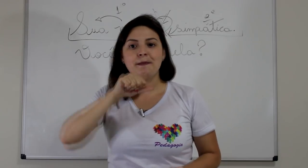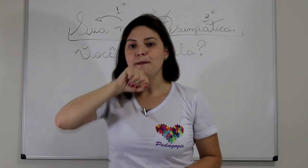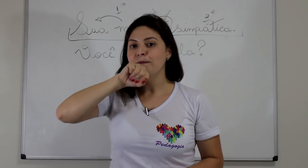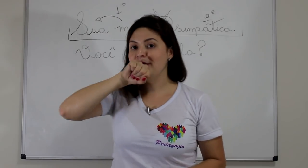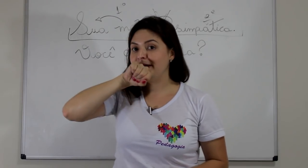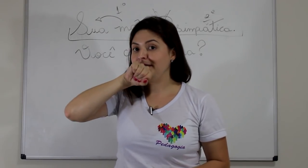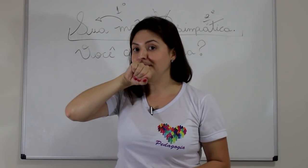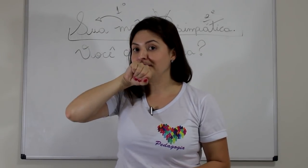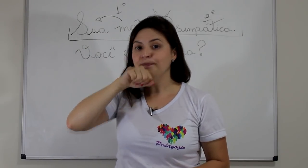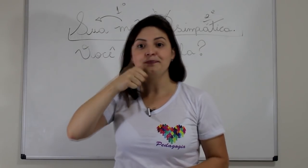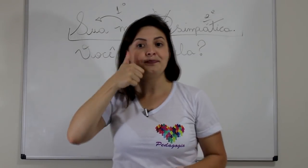Mãe